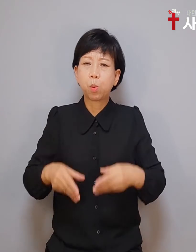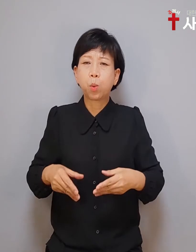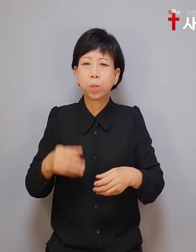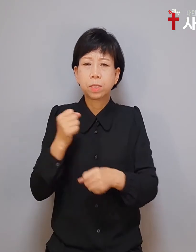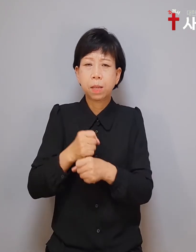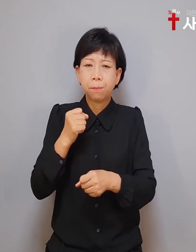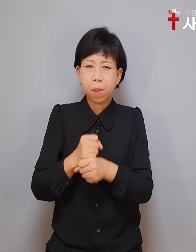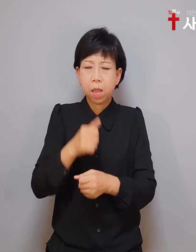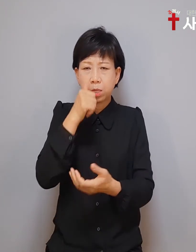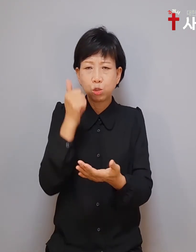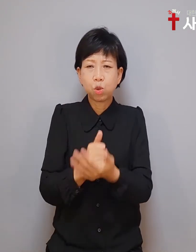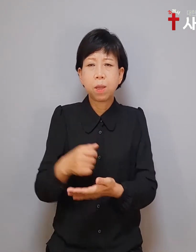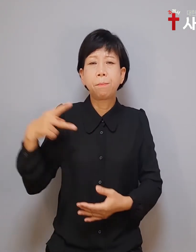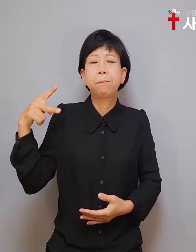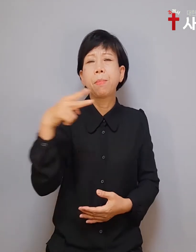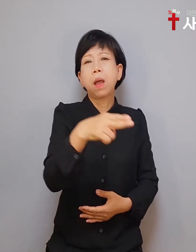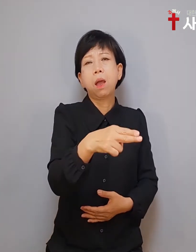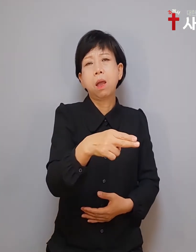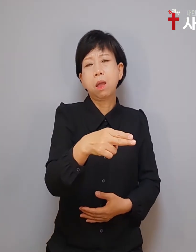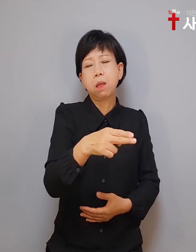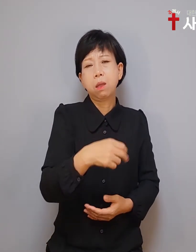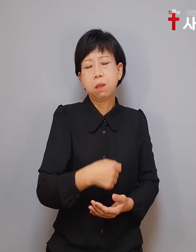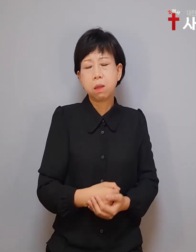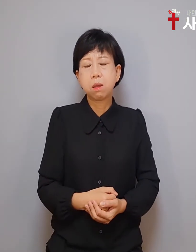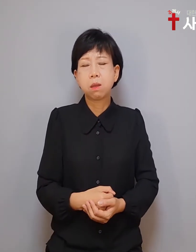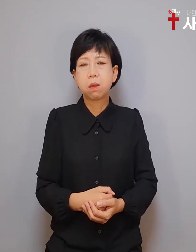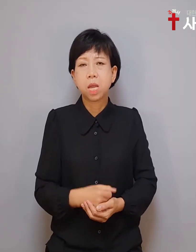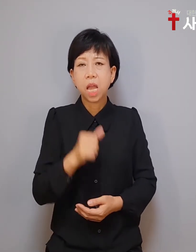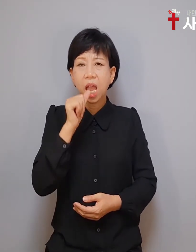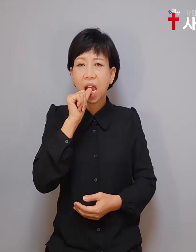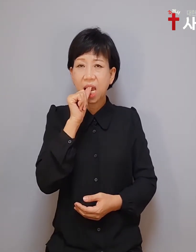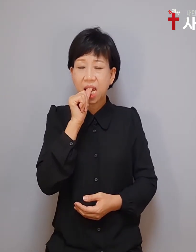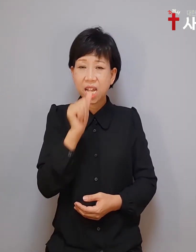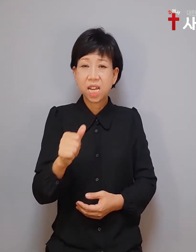아멘. 말씀합니다. 여기서 갑옷을 삼으라라고 하는 것은